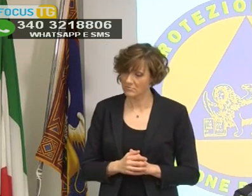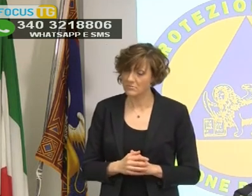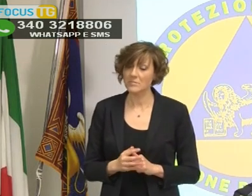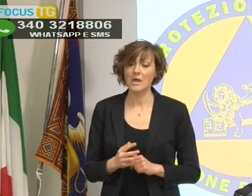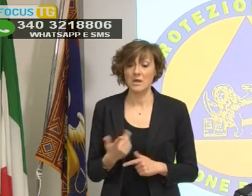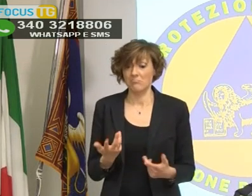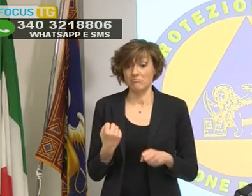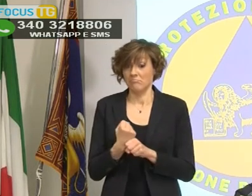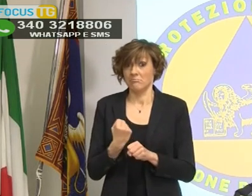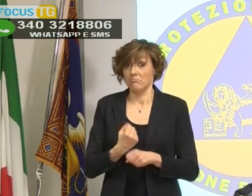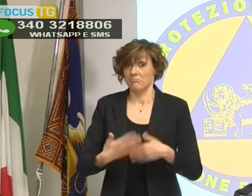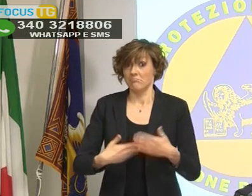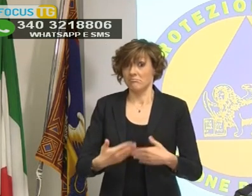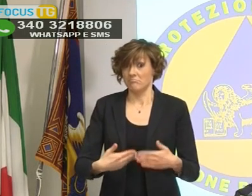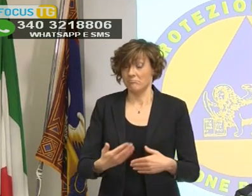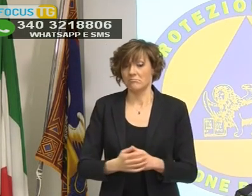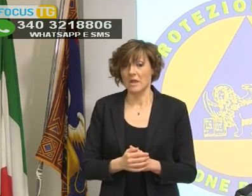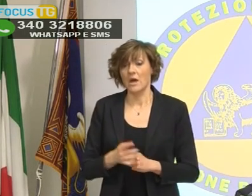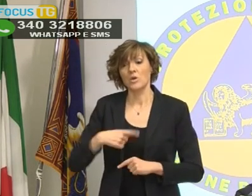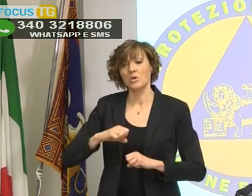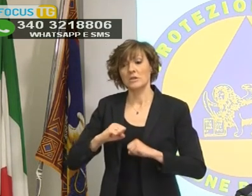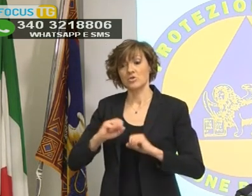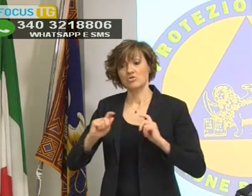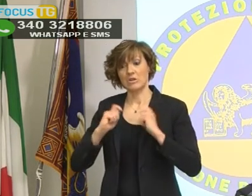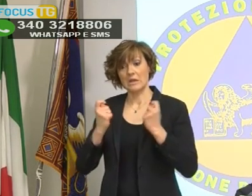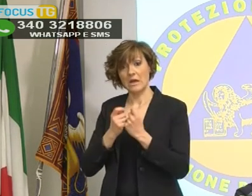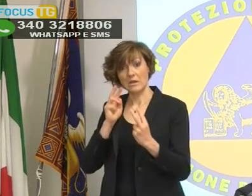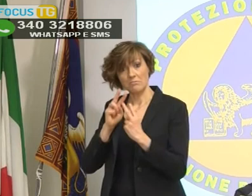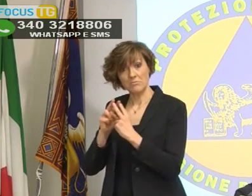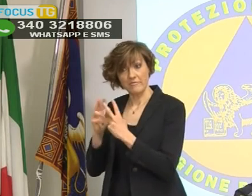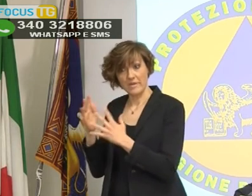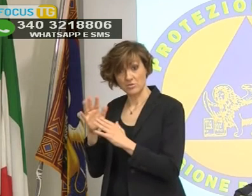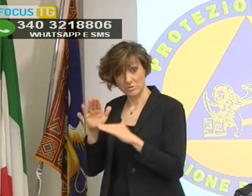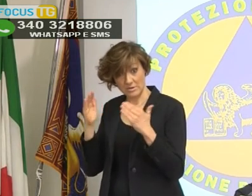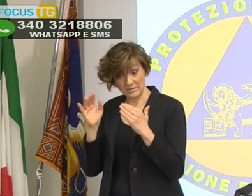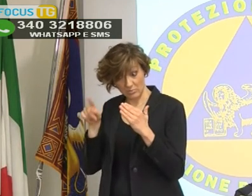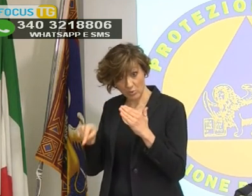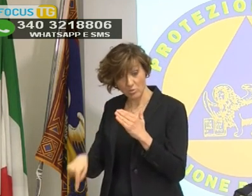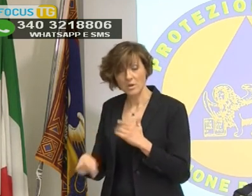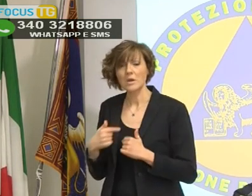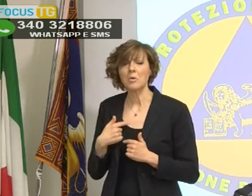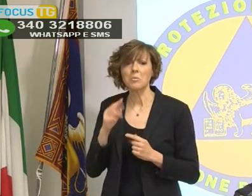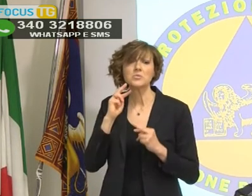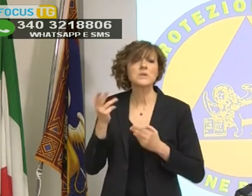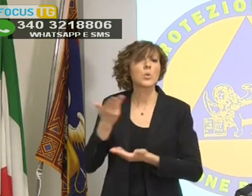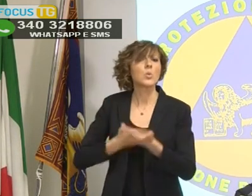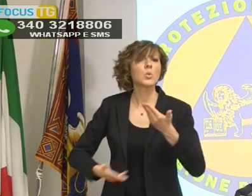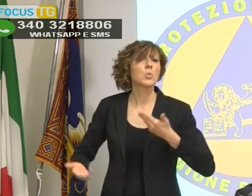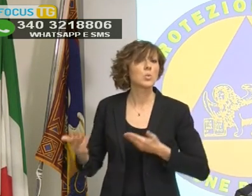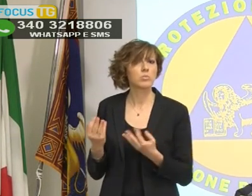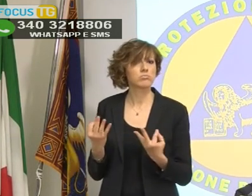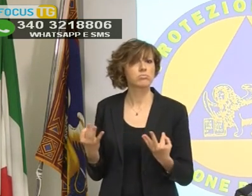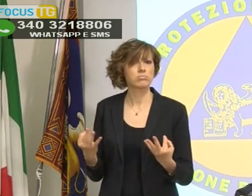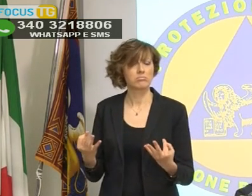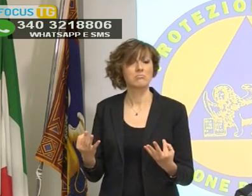su questo fronte, ne abbiamo incontrato anche i direttori generali questa mattina e in maniera assolutamente collaborativa